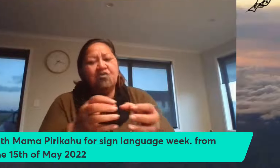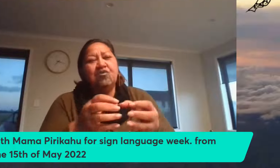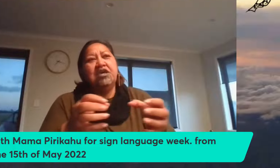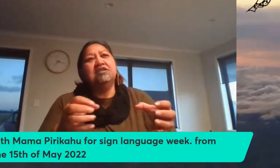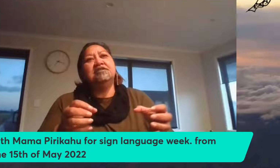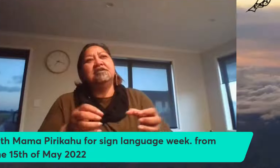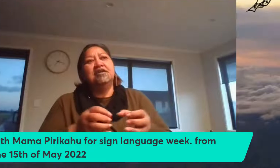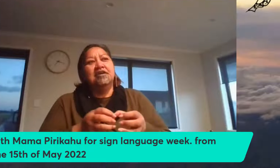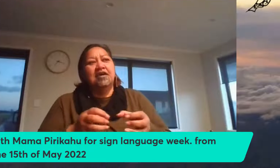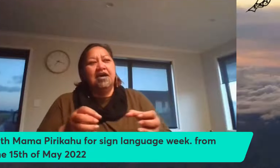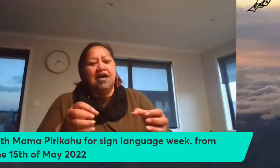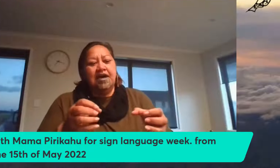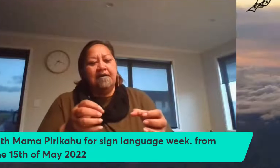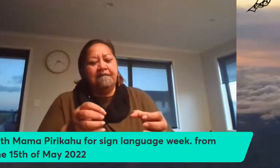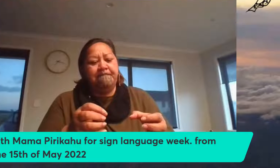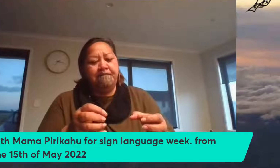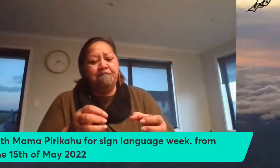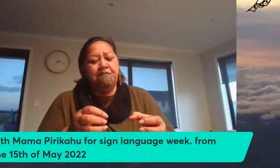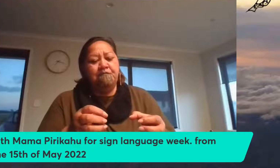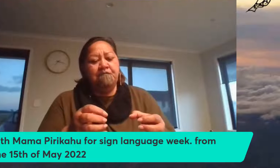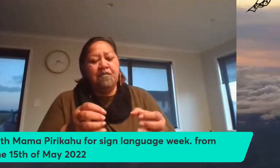tētahi kāui iti,